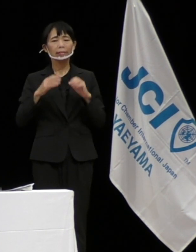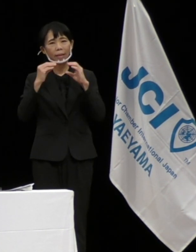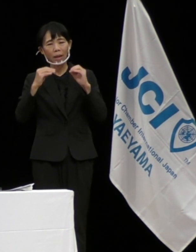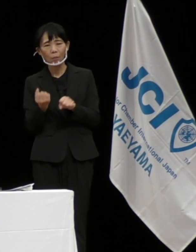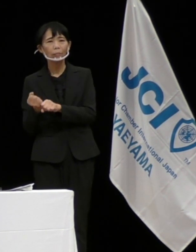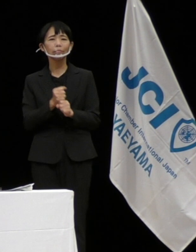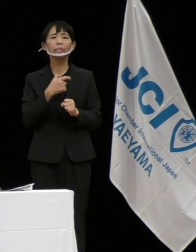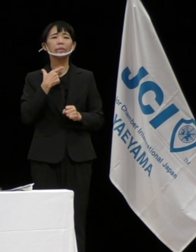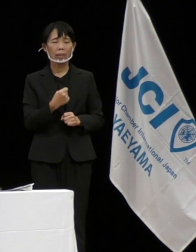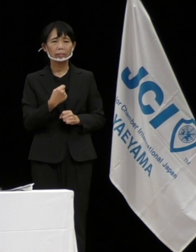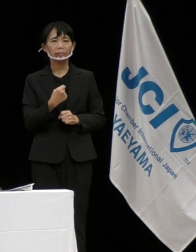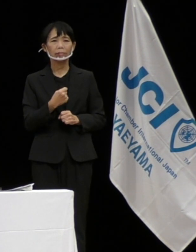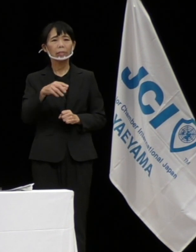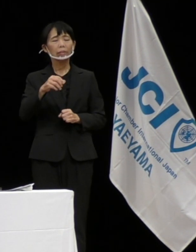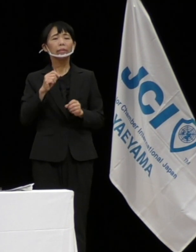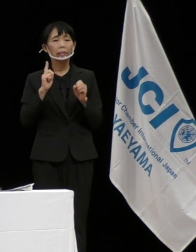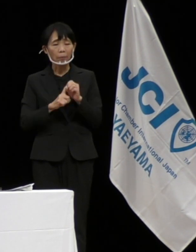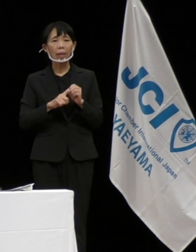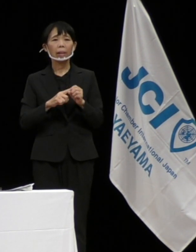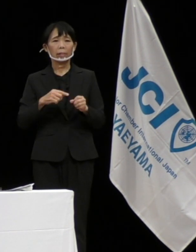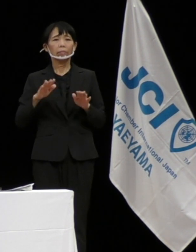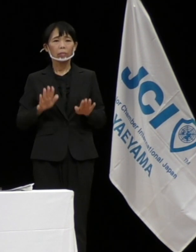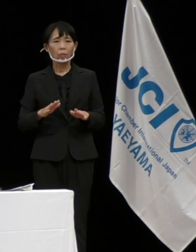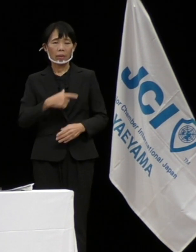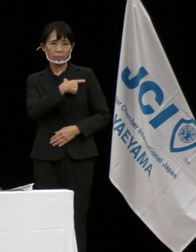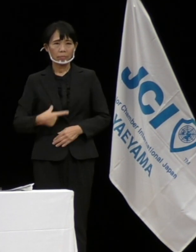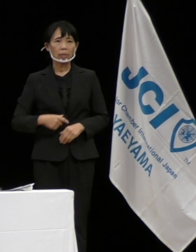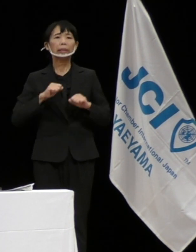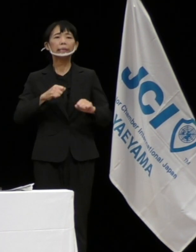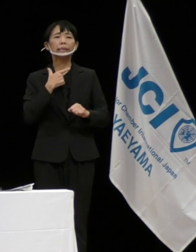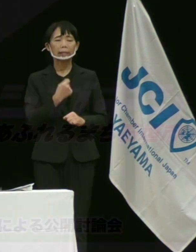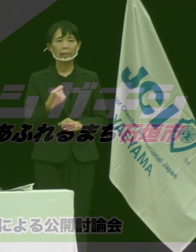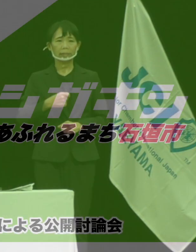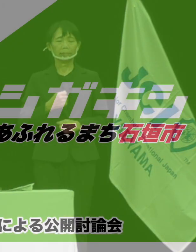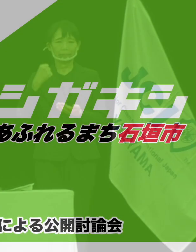いうことで今回出馬する決意をした次第でございます